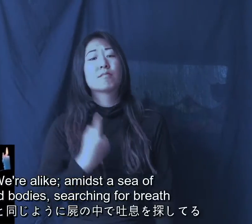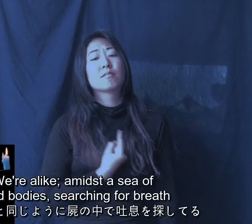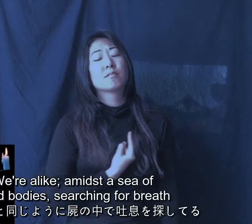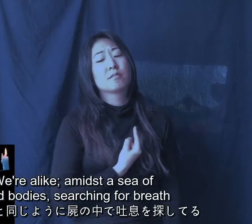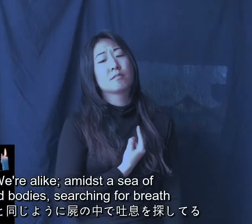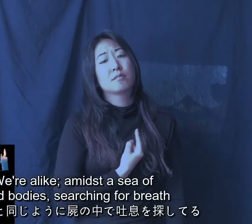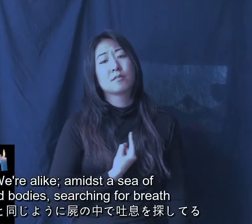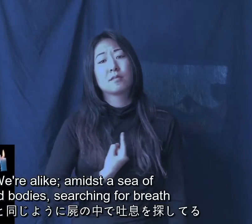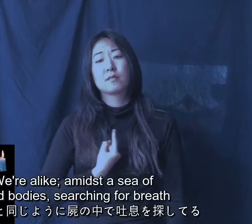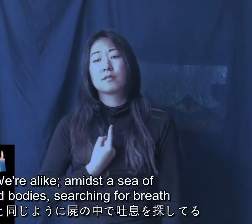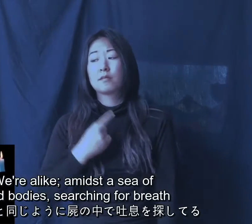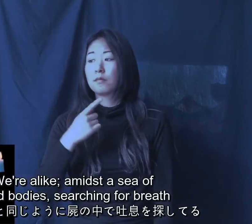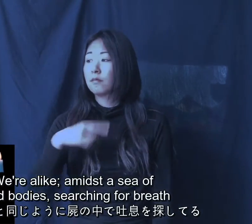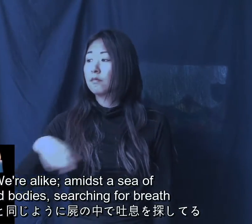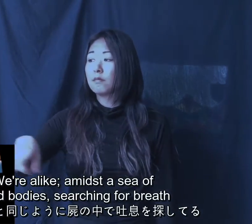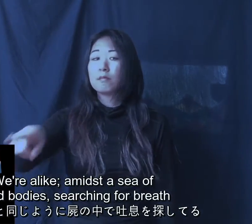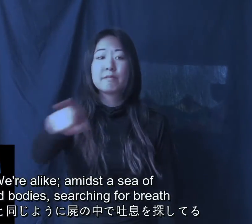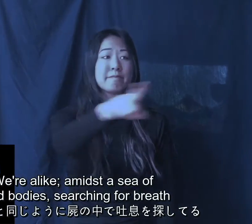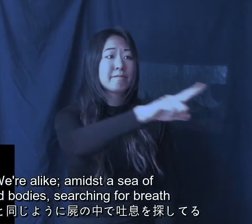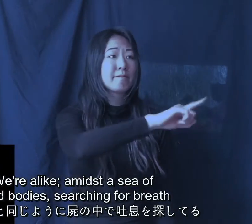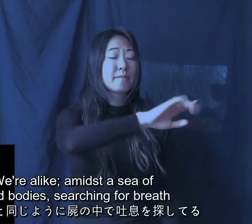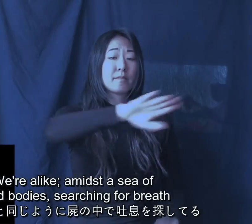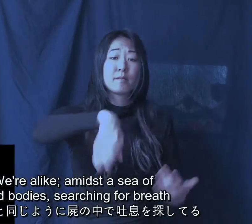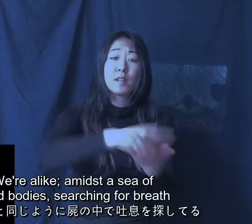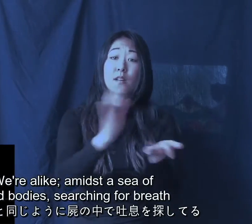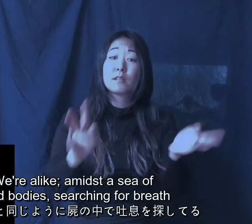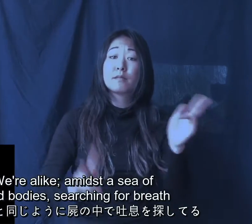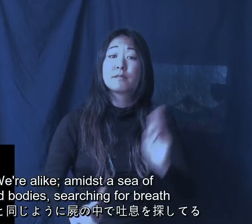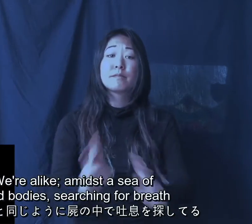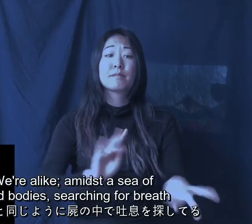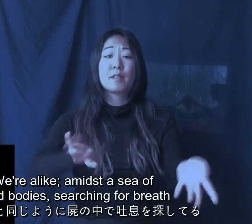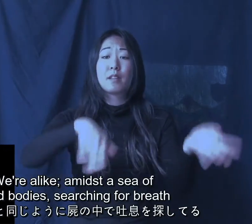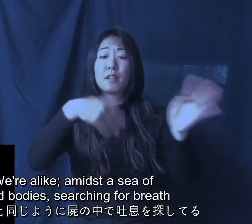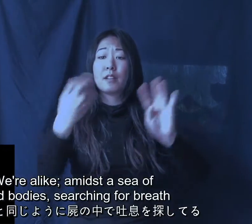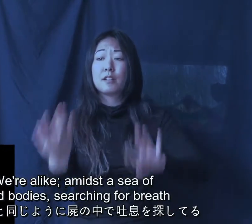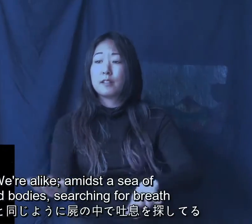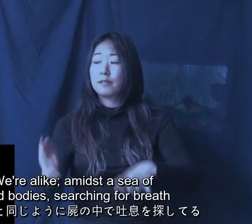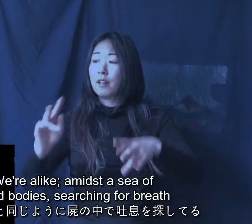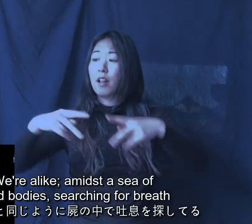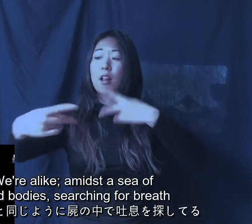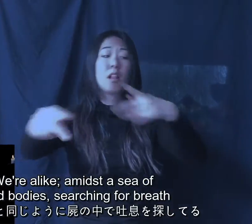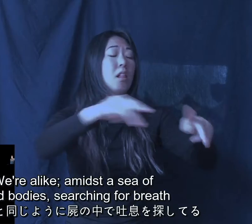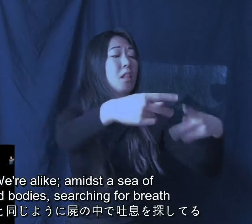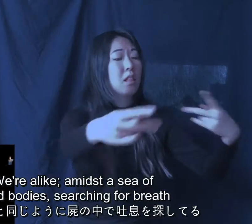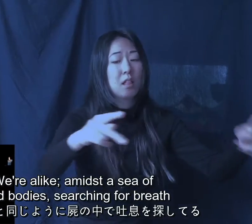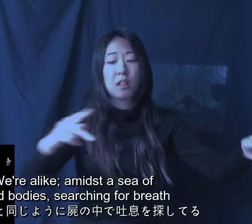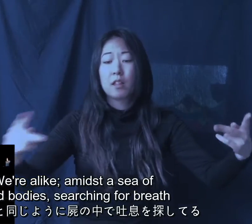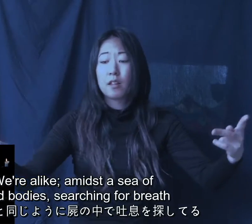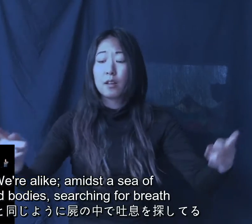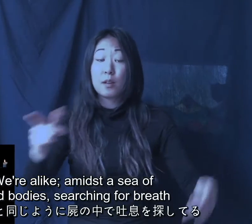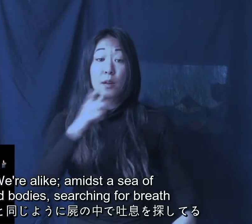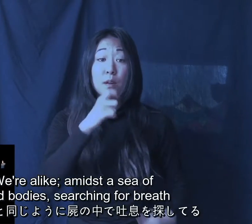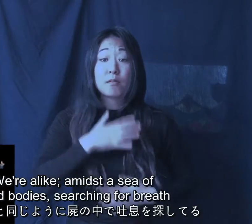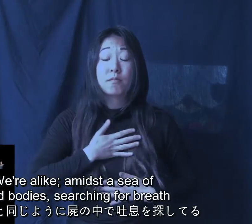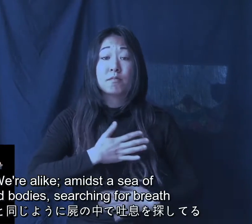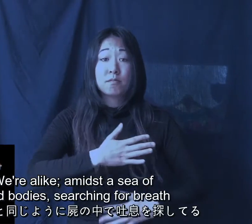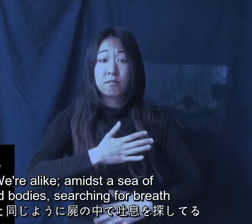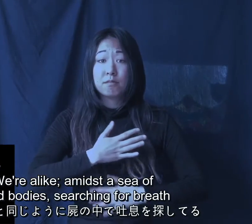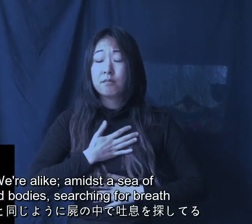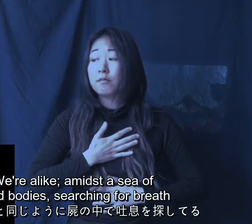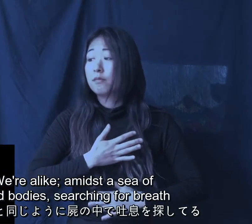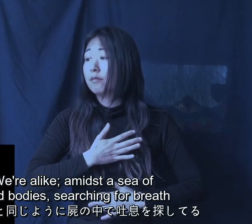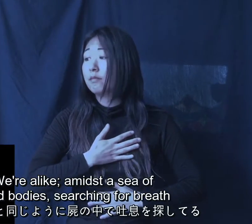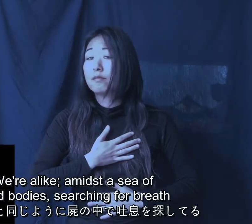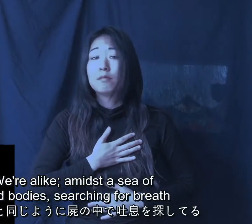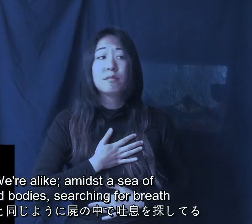今の僕と同じように屍の中で吐息